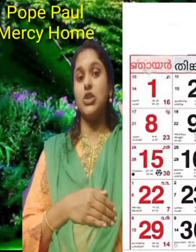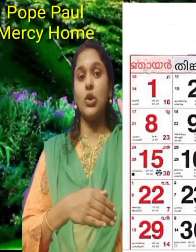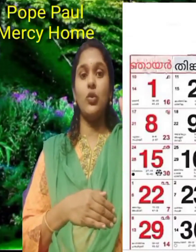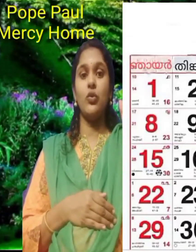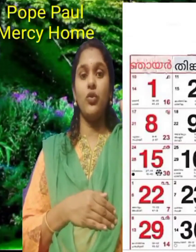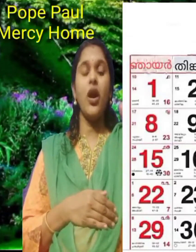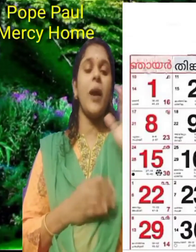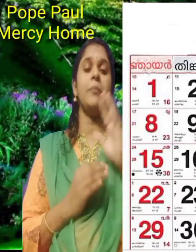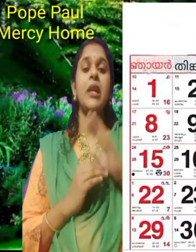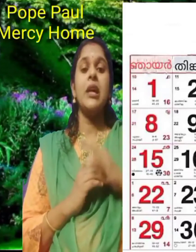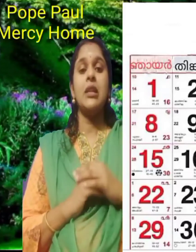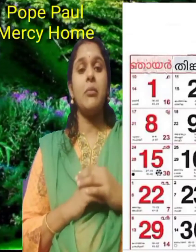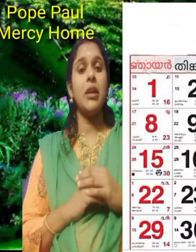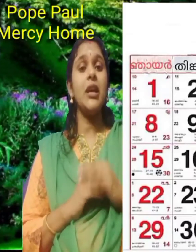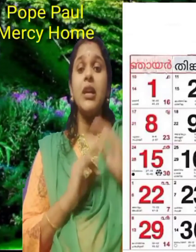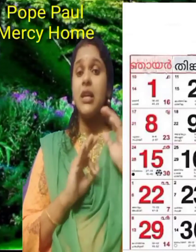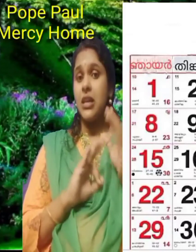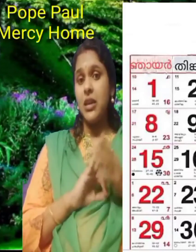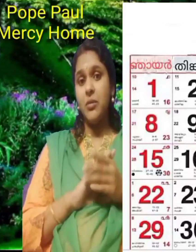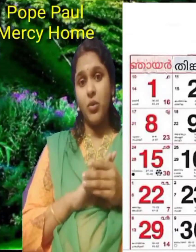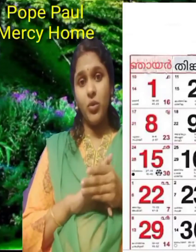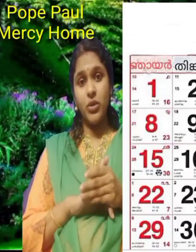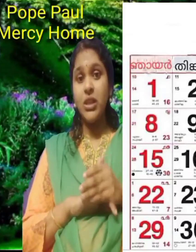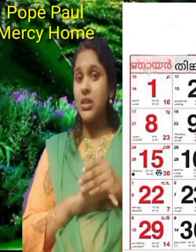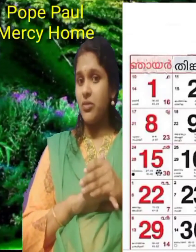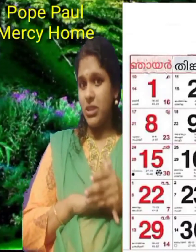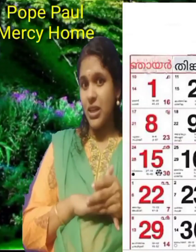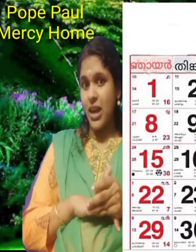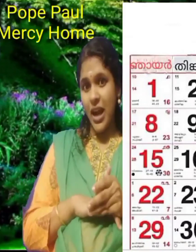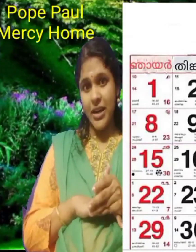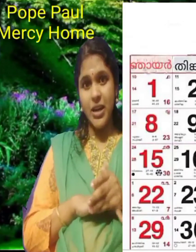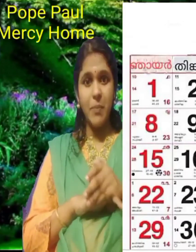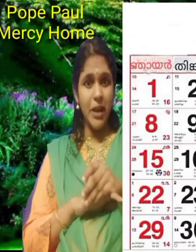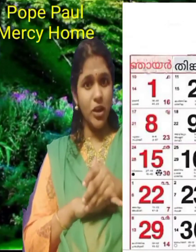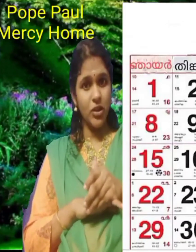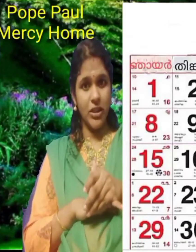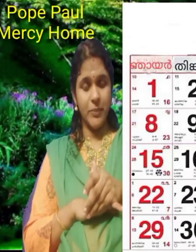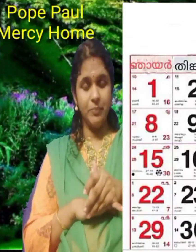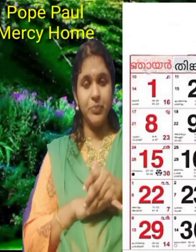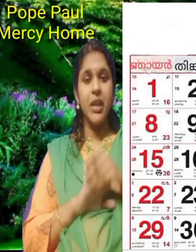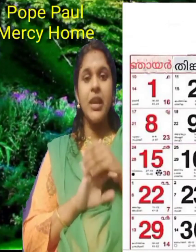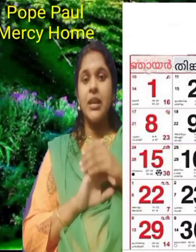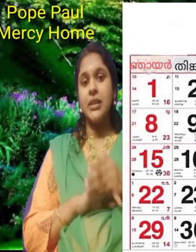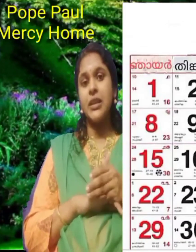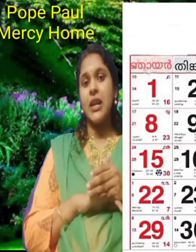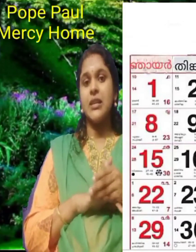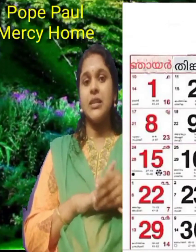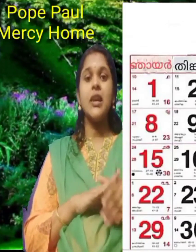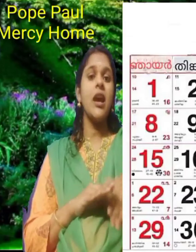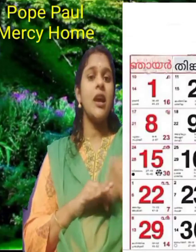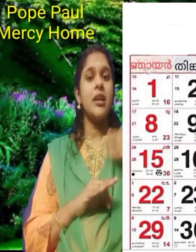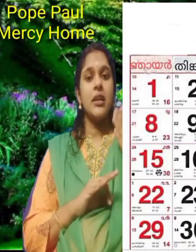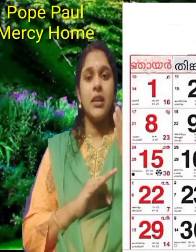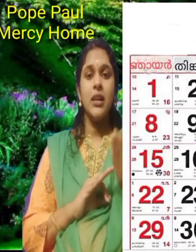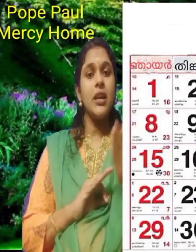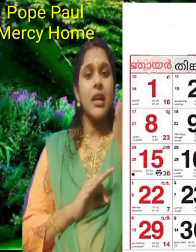ആ ചൊവ്വ. നമ്മള് ഈ മൂന്ന് ദിവസങ്ങളാണ് പഠിക്കുന്നത്. ഇത്